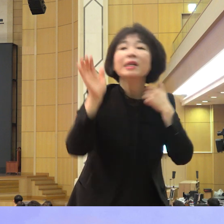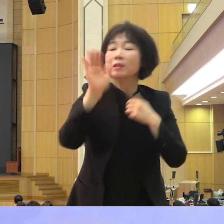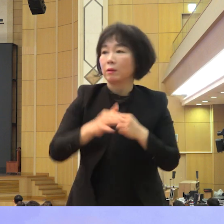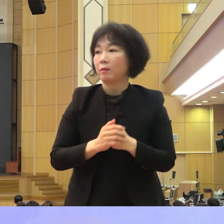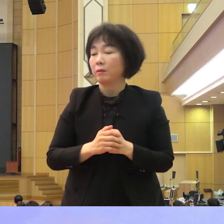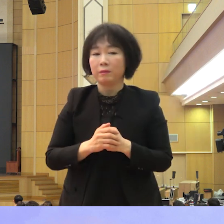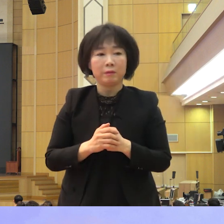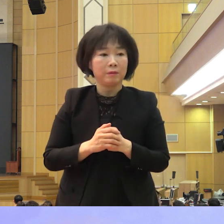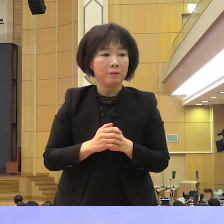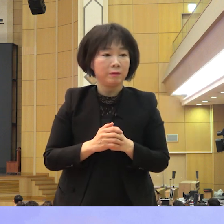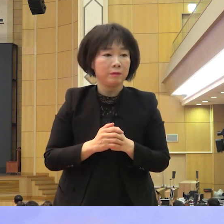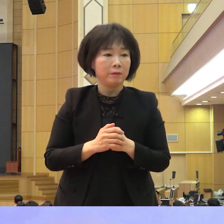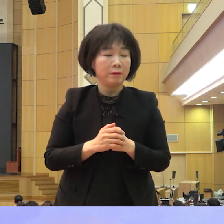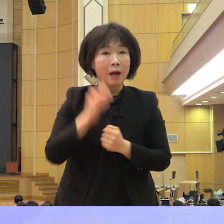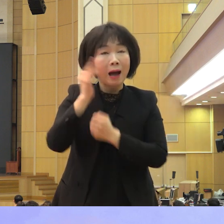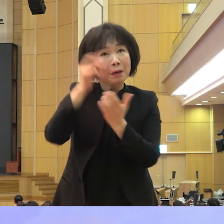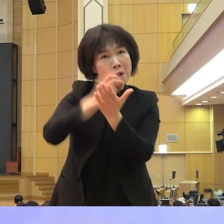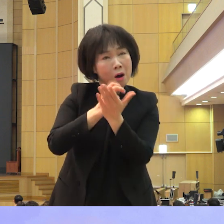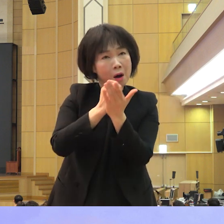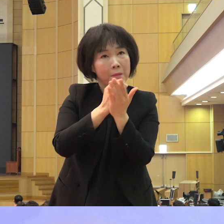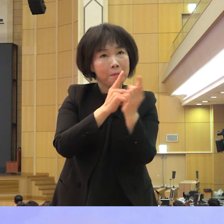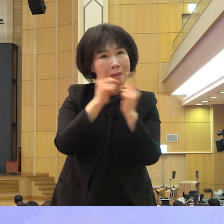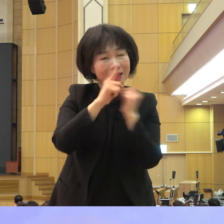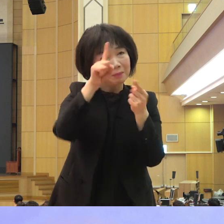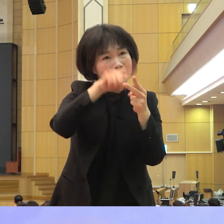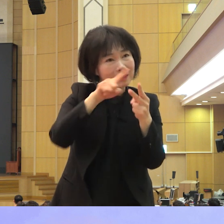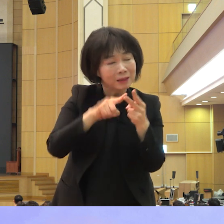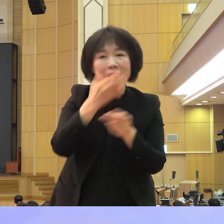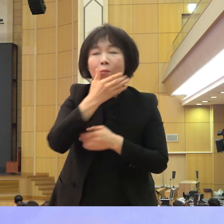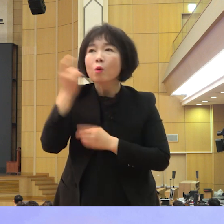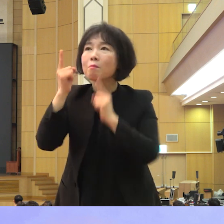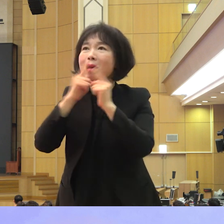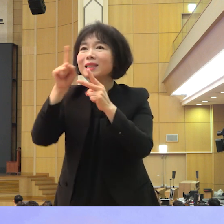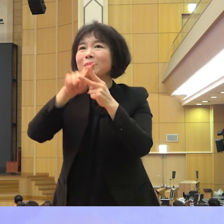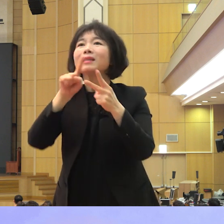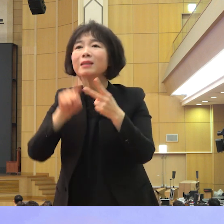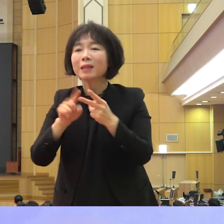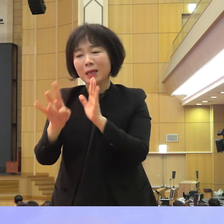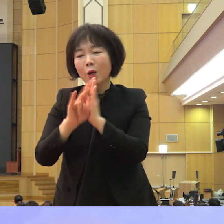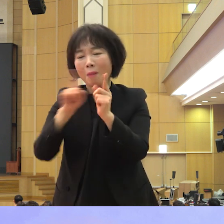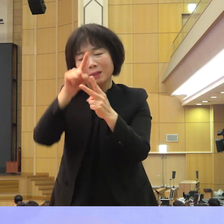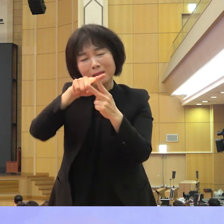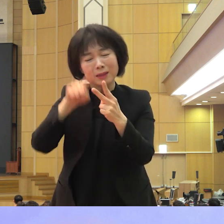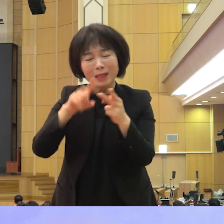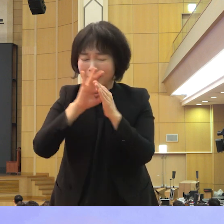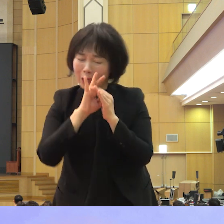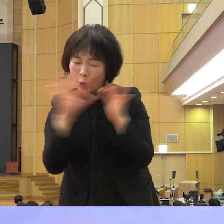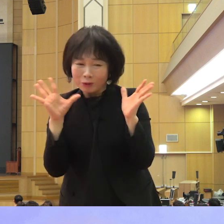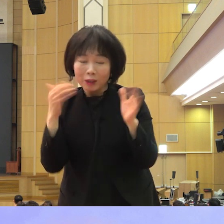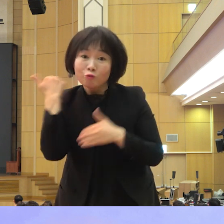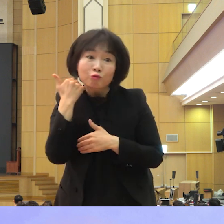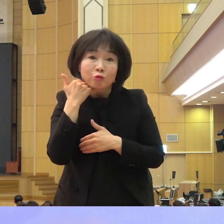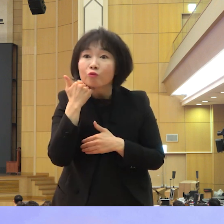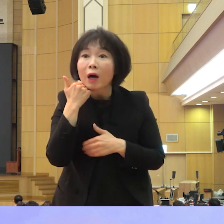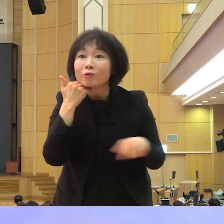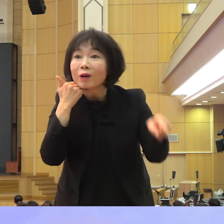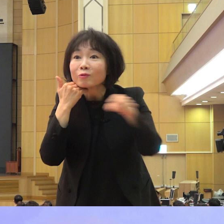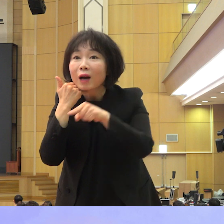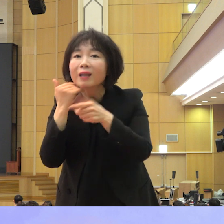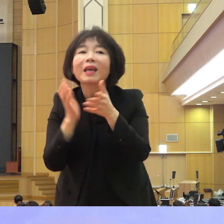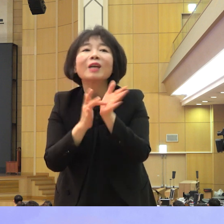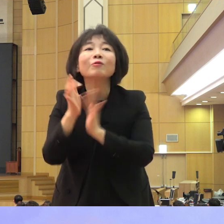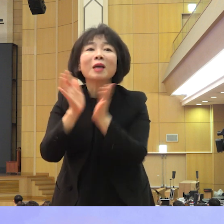그래서 율법의 말씀이든 복음의 말씀이든 계시록 말씀이든 알고